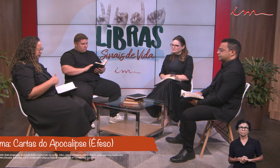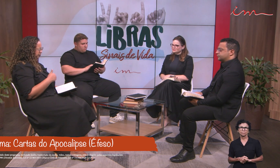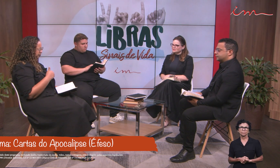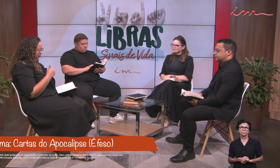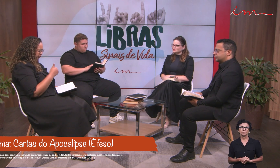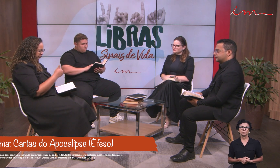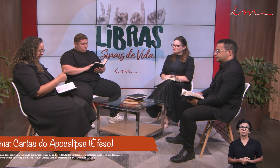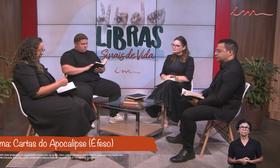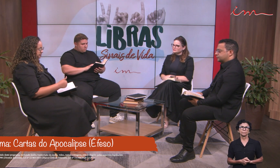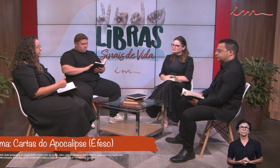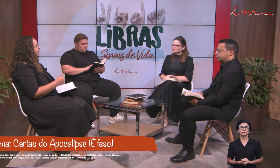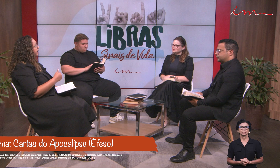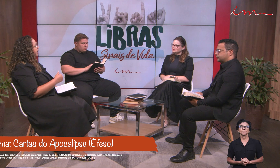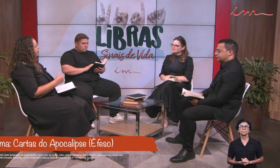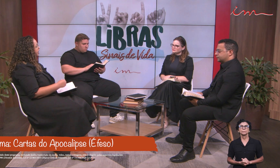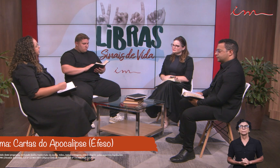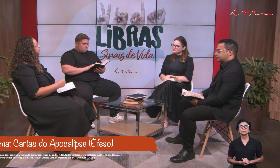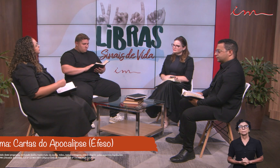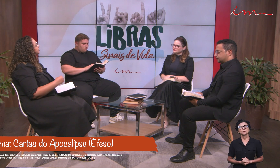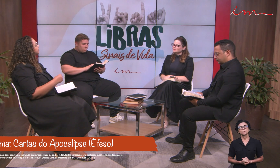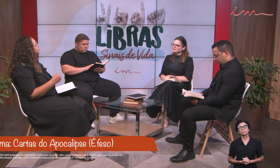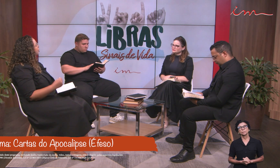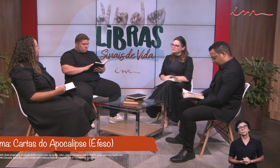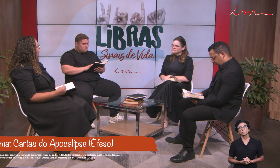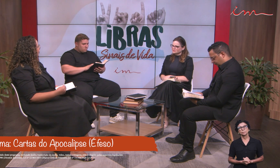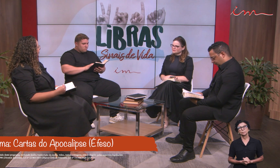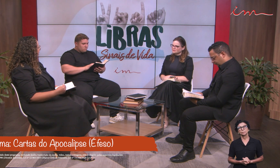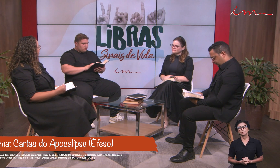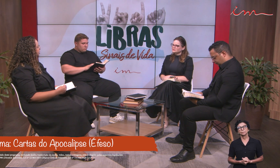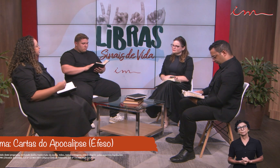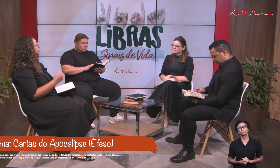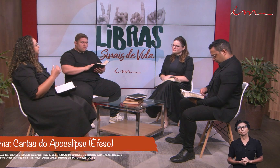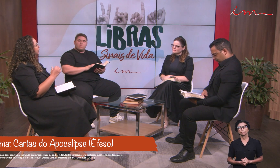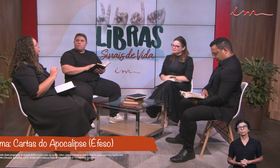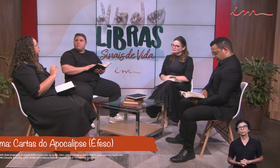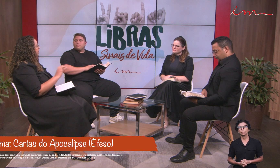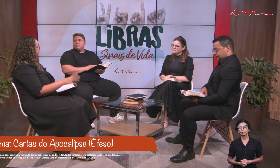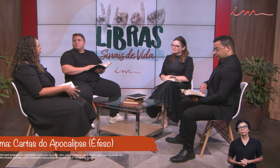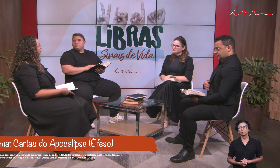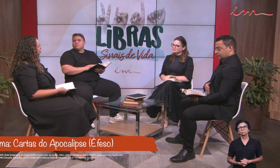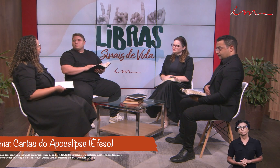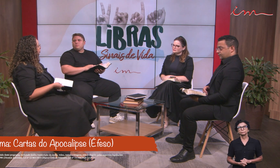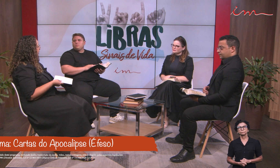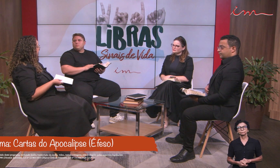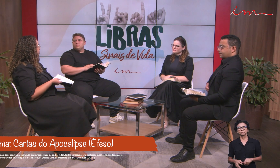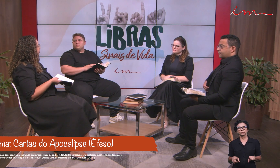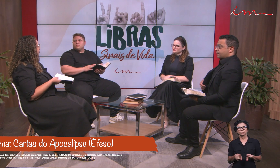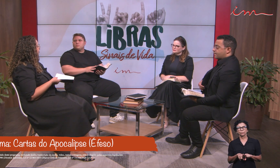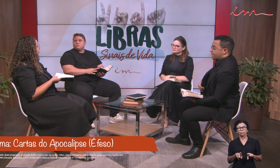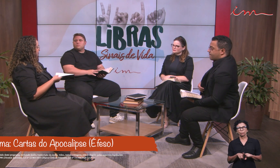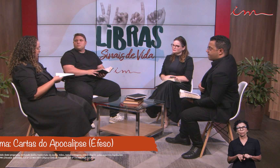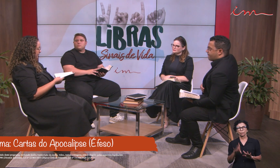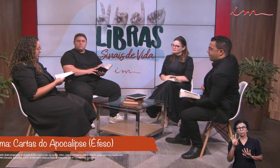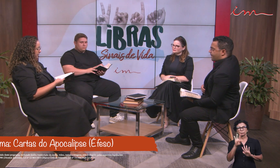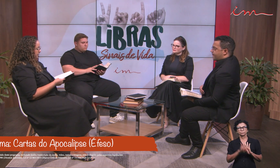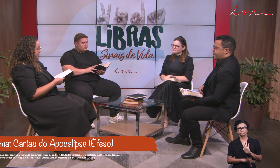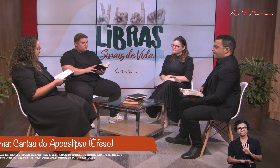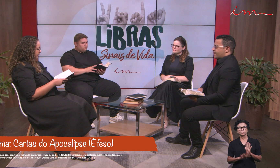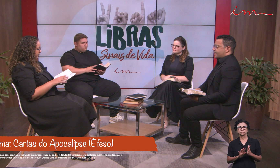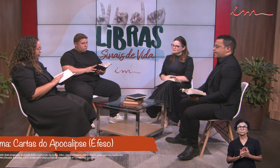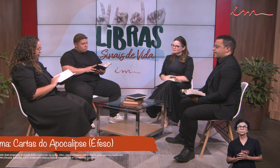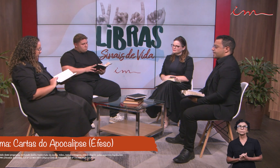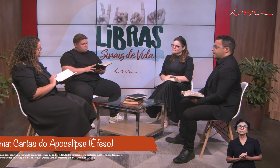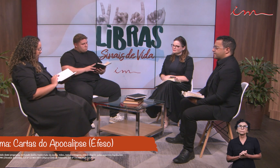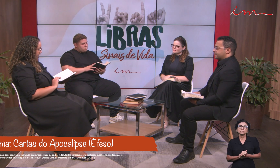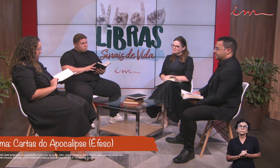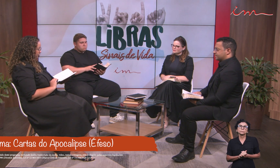do português, que é a intralingual, né? Então, eu pego o texto, né? E